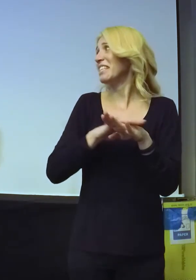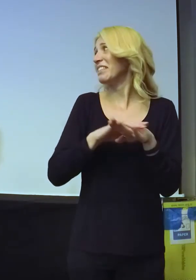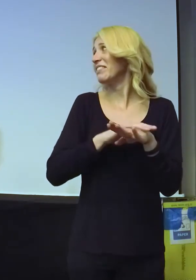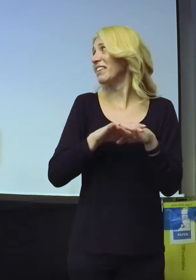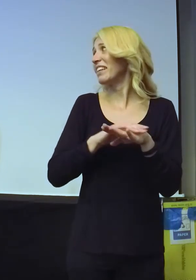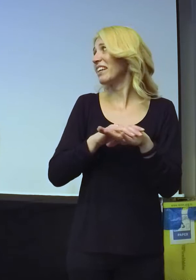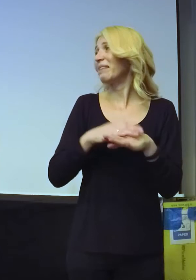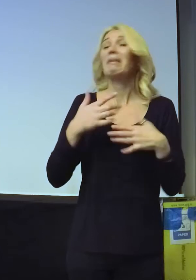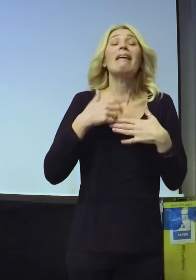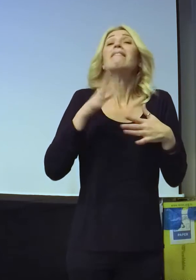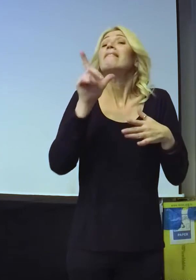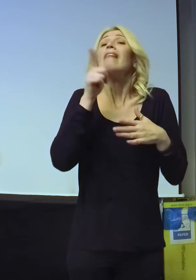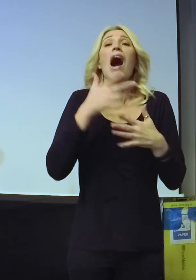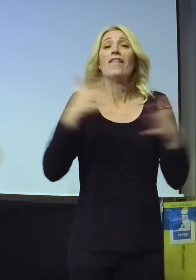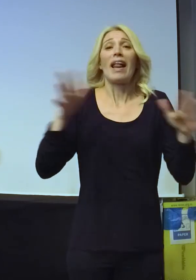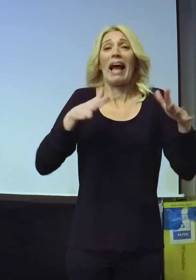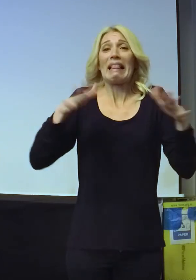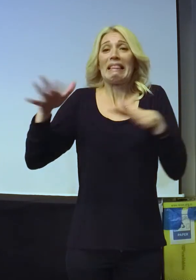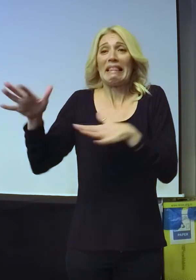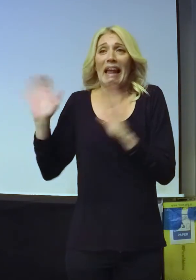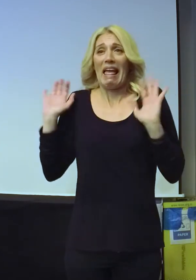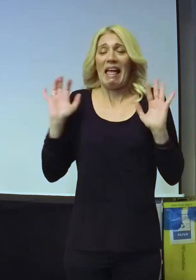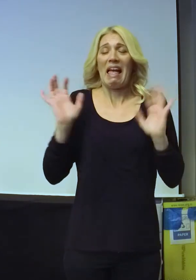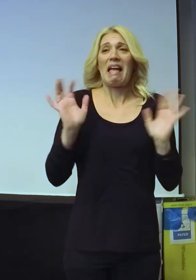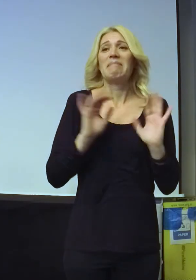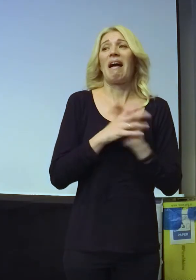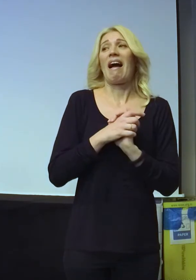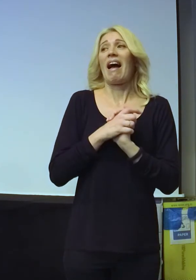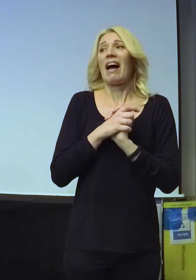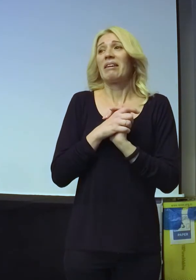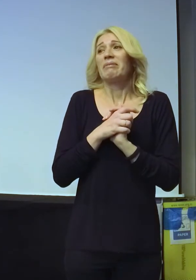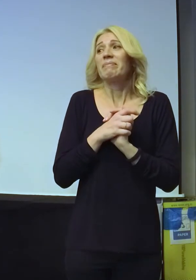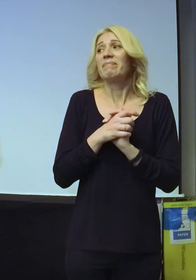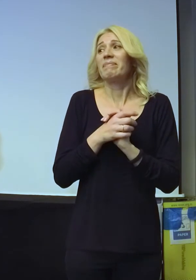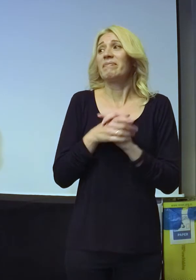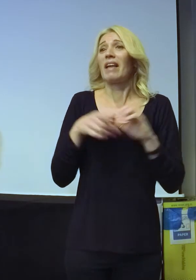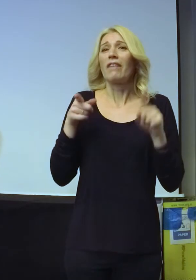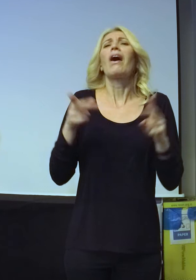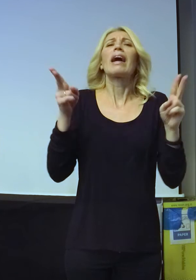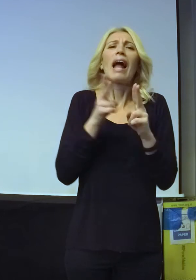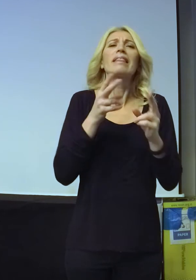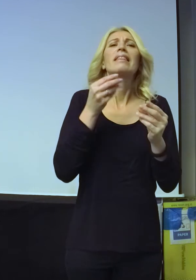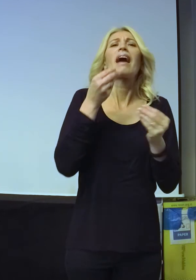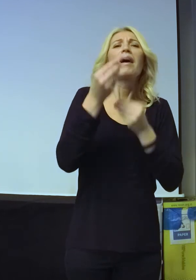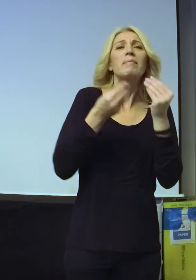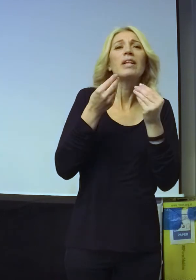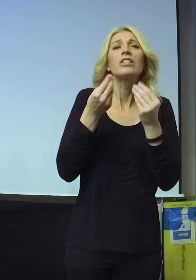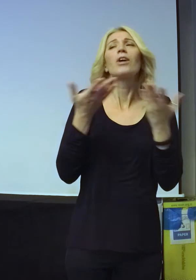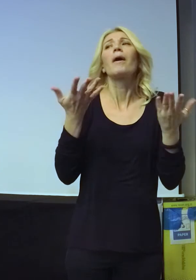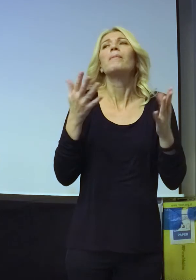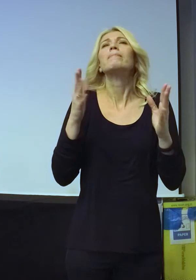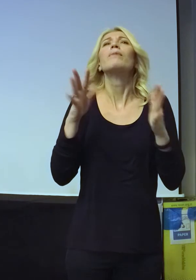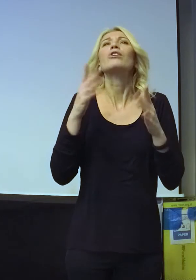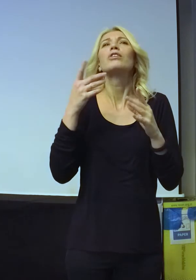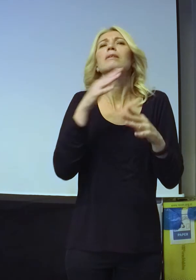Izvinite, meni je inače velika trema sad radi, ali nadam se da ste uz ovu kratku priču